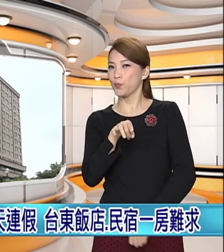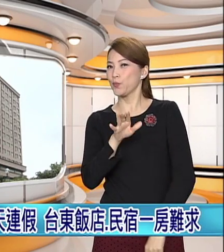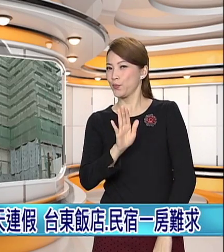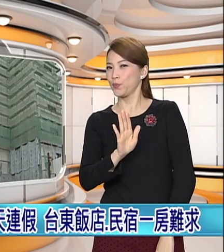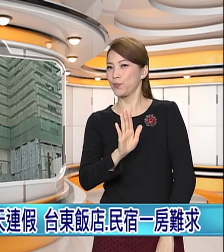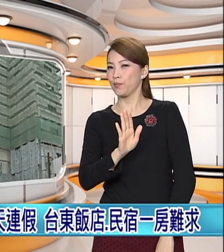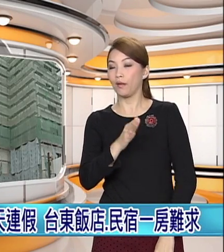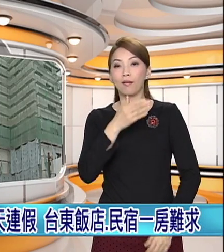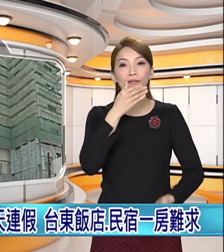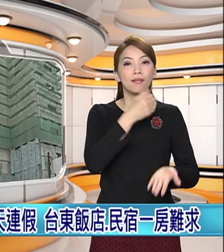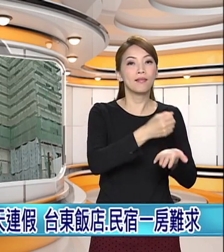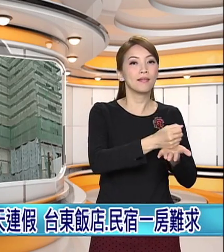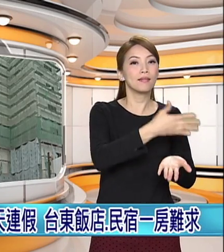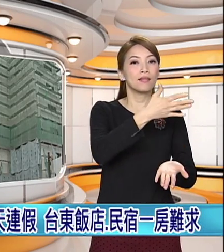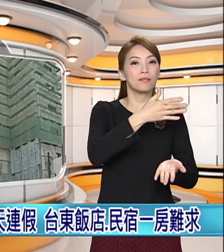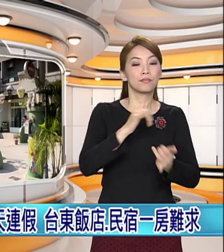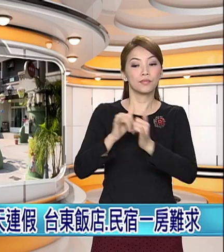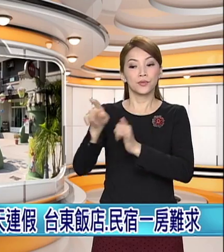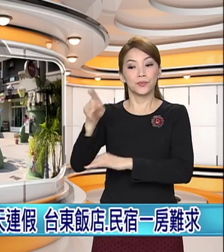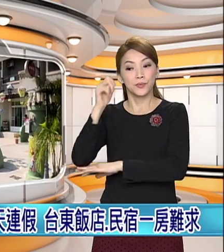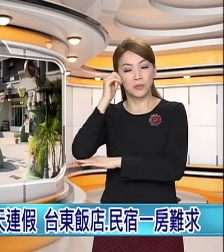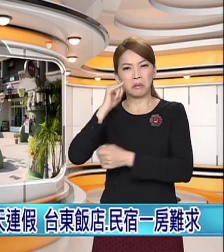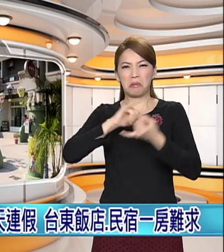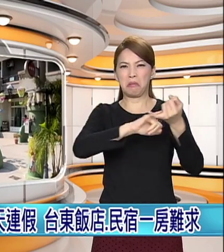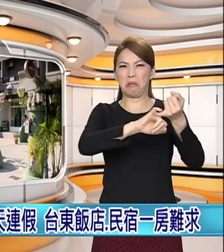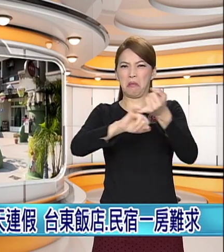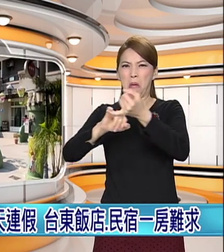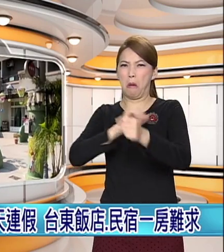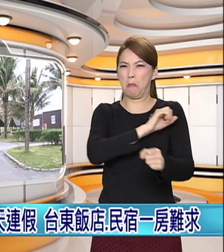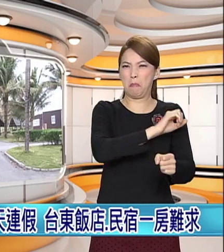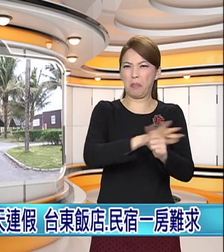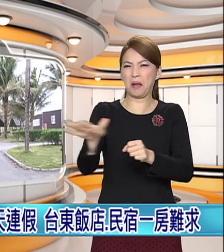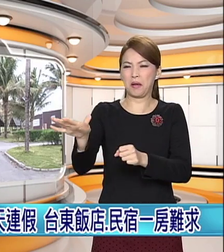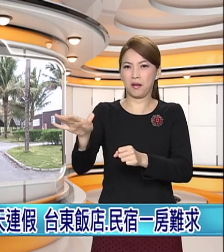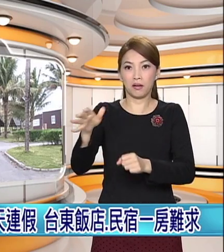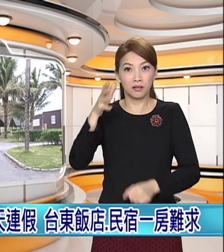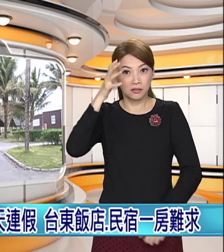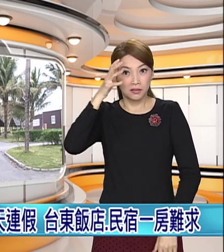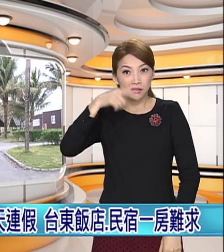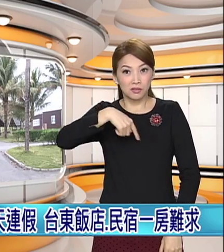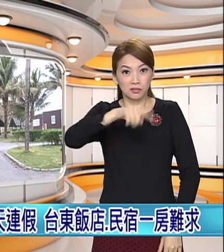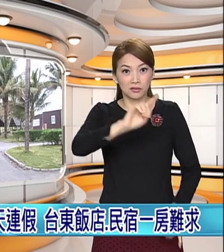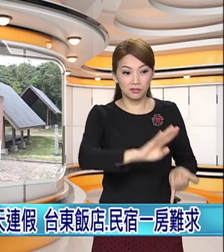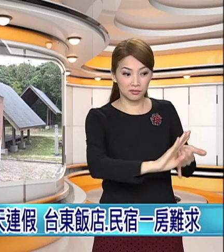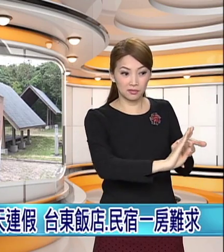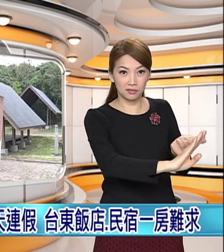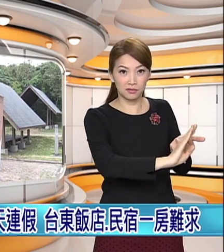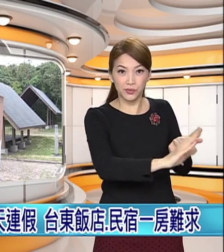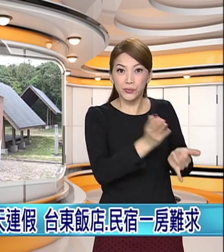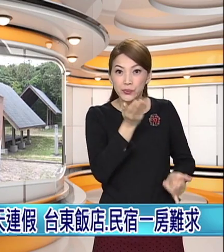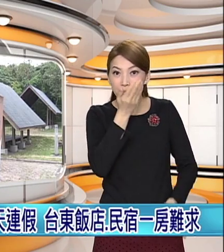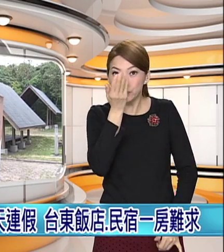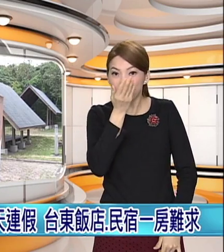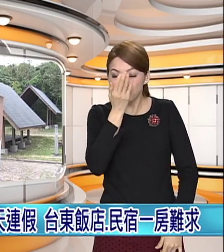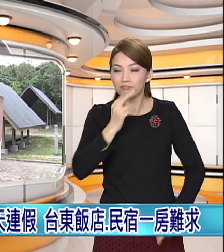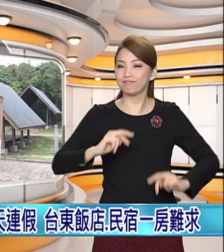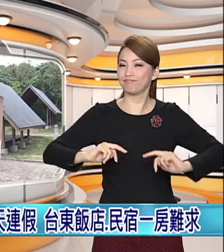房几乎都已经客满了。想到东部旅游的民众，可能得要改用露营的方